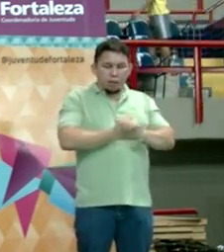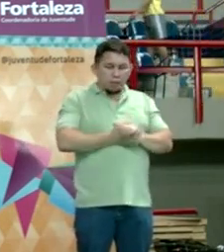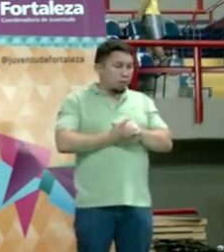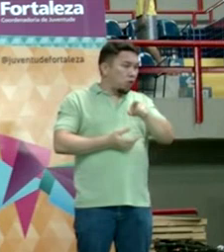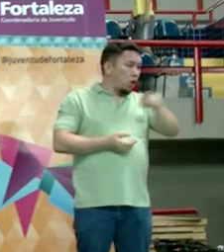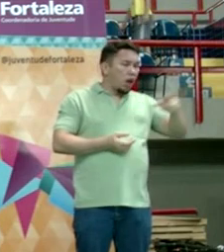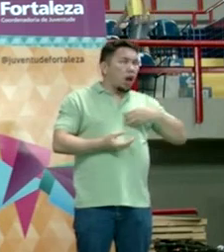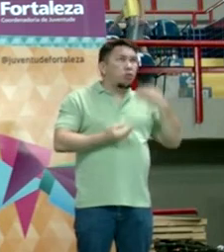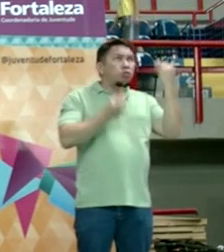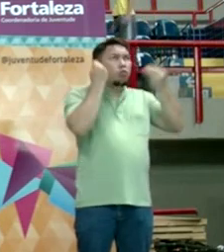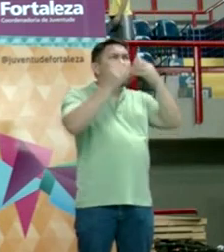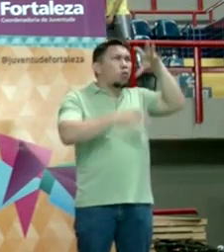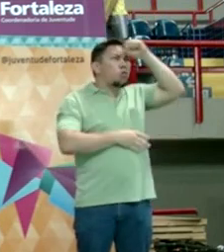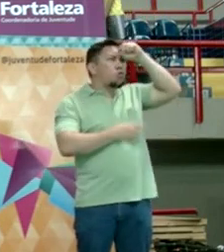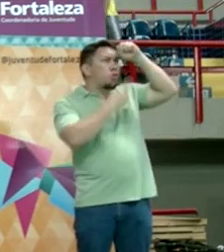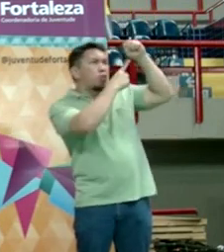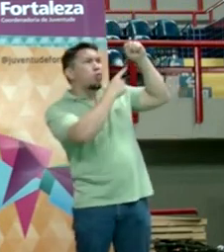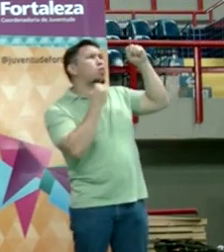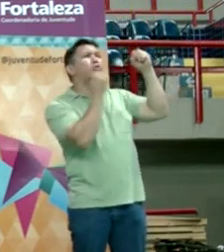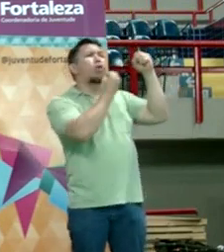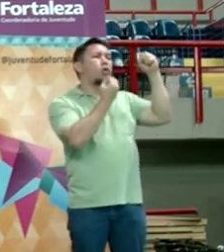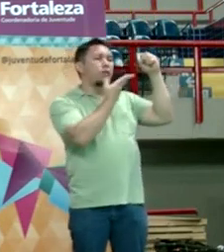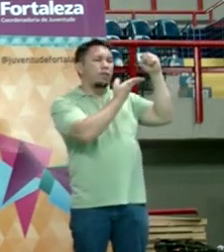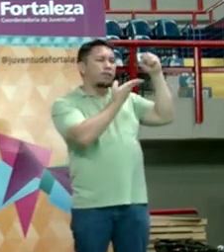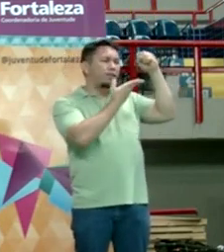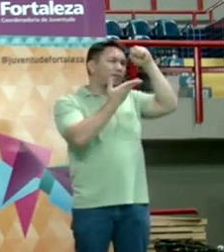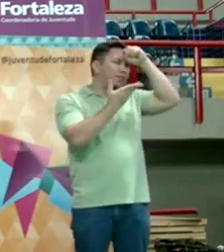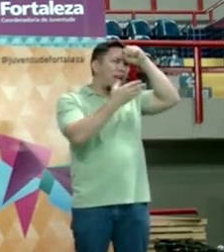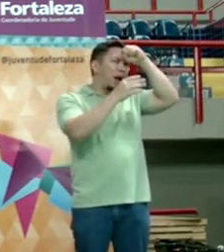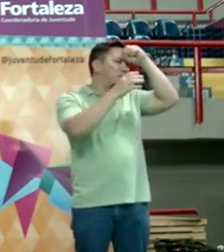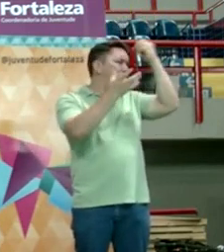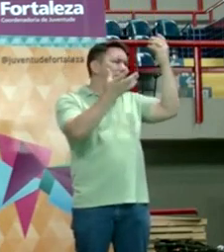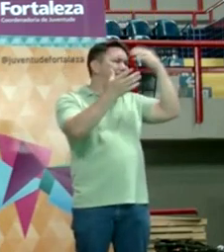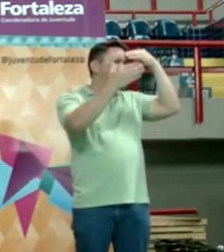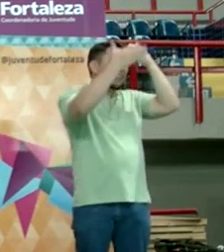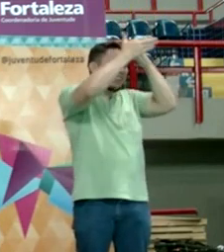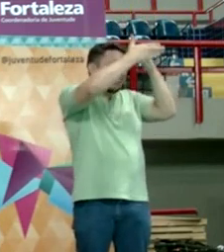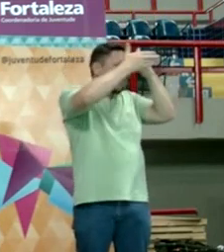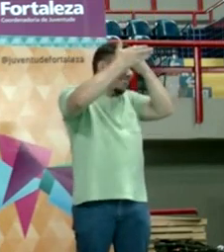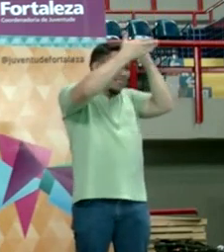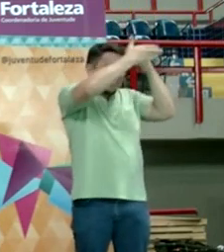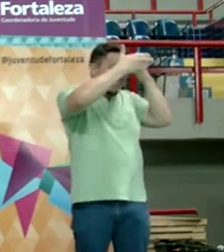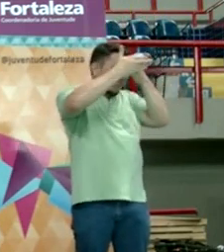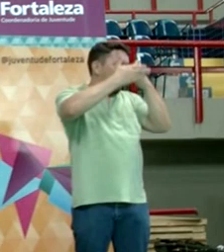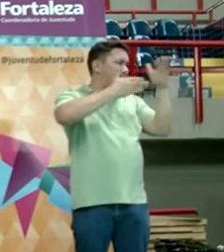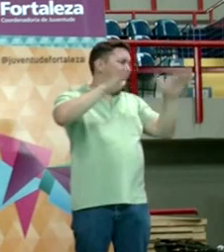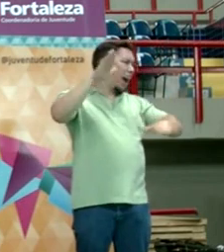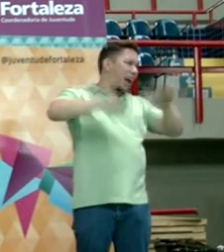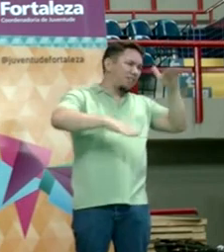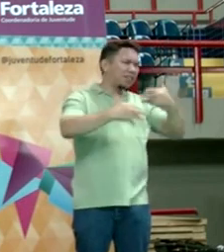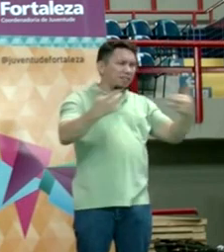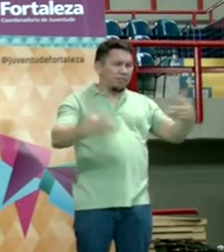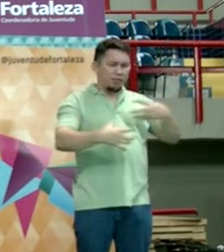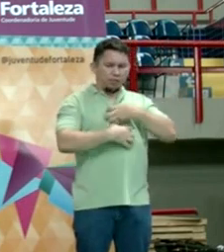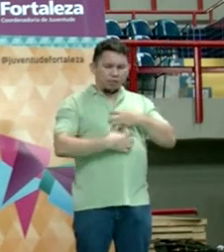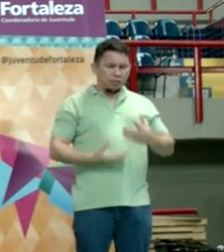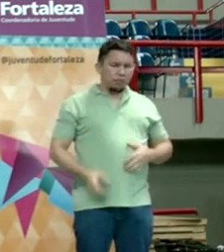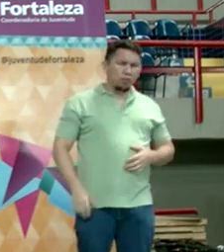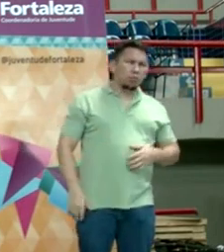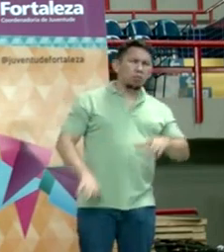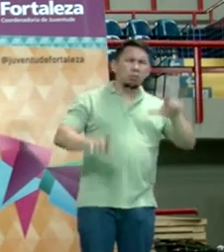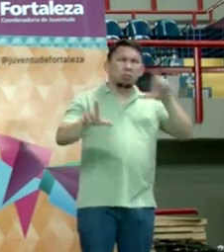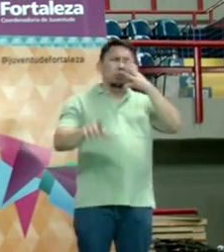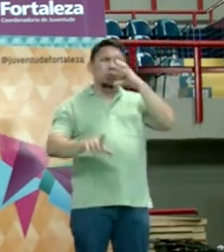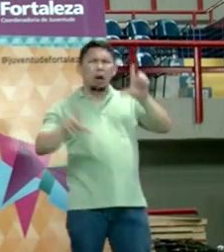não sabem nem como aprender, e aí por isso tem dificuldade. Vocês já perceberam que às vezes tem gente que diz assim: puxa, assisti